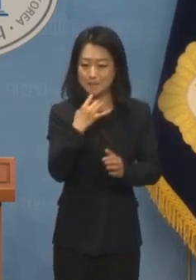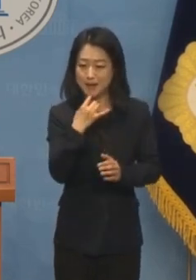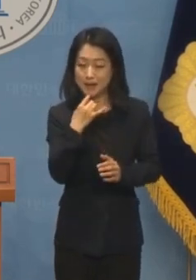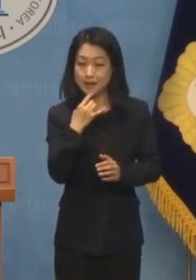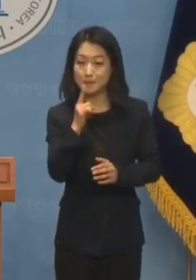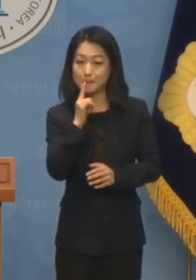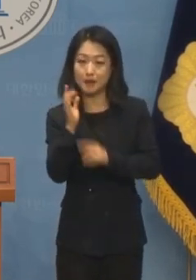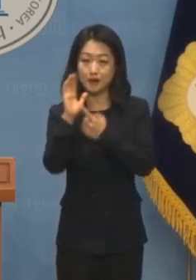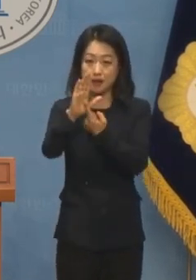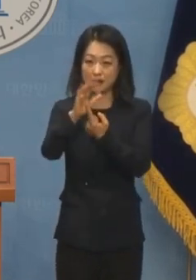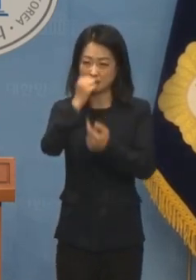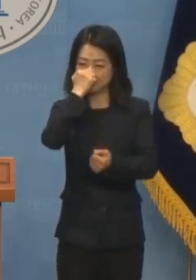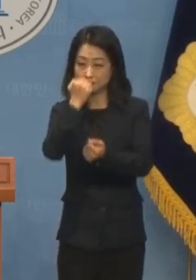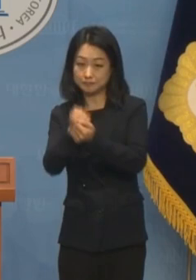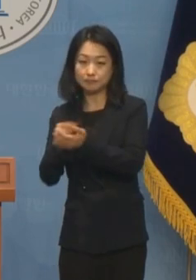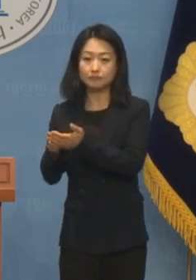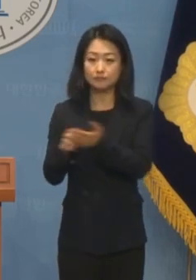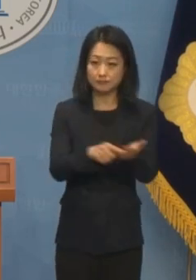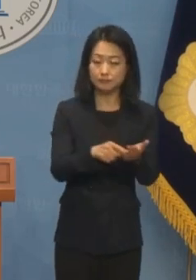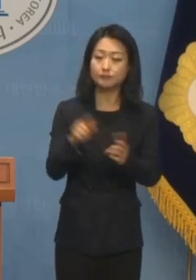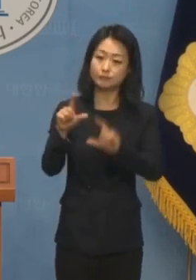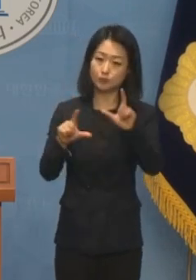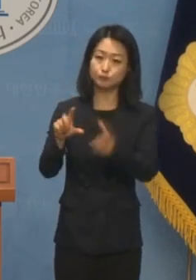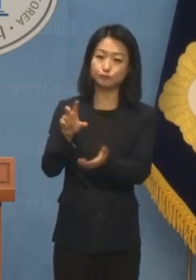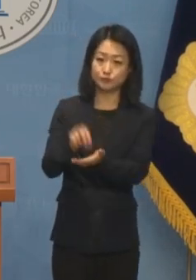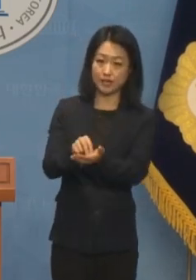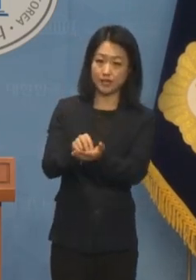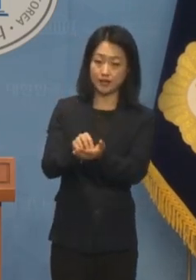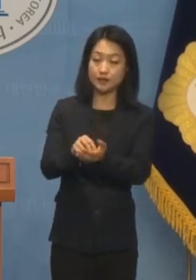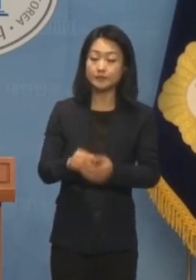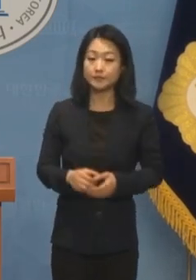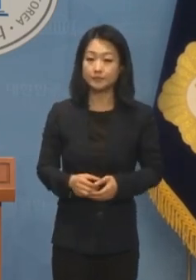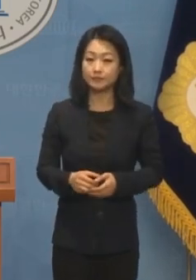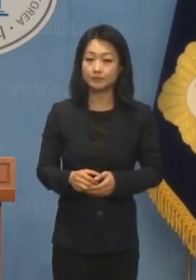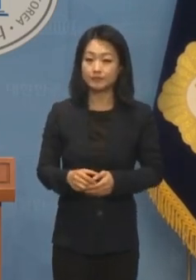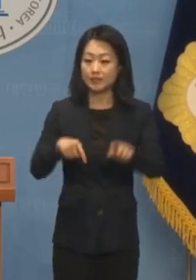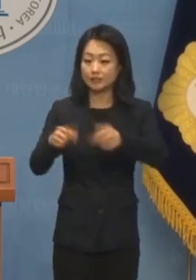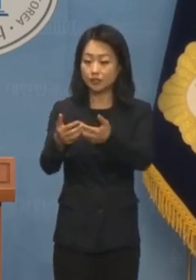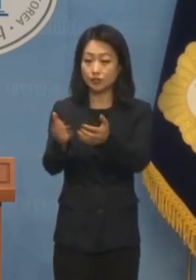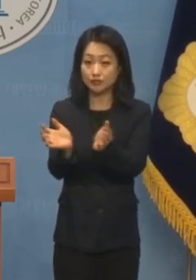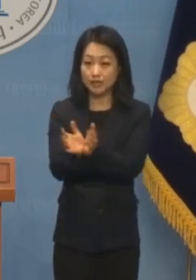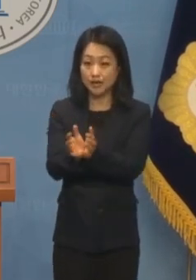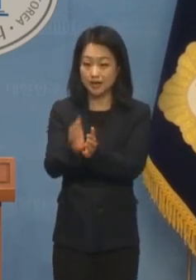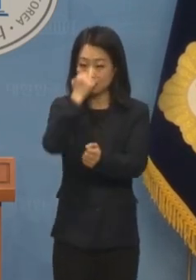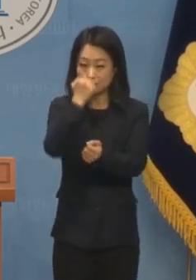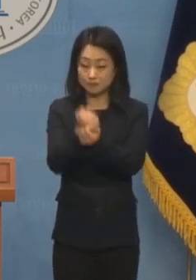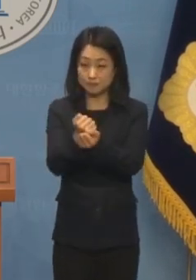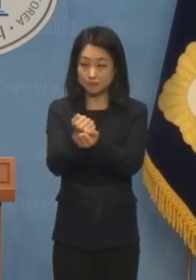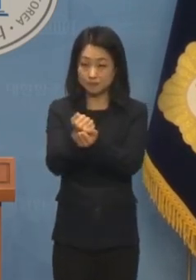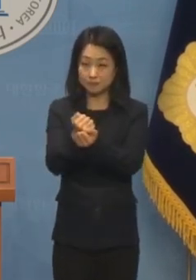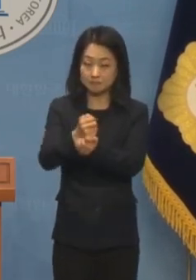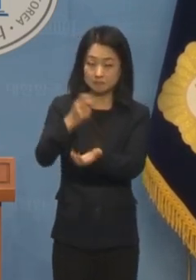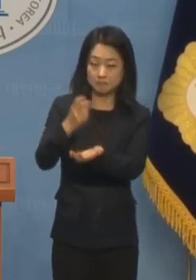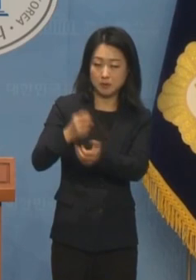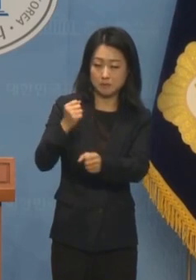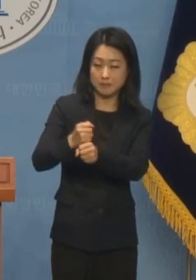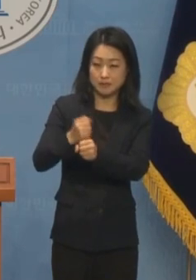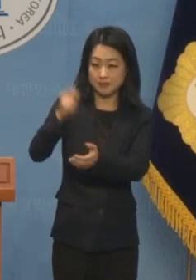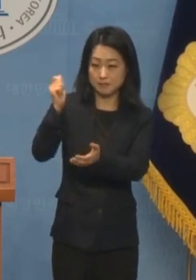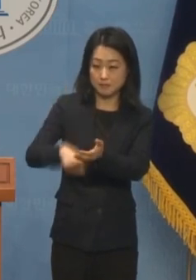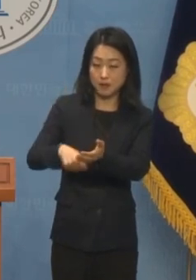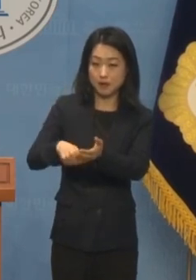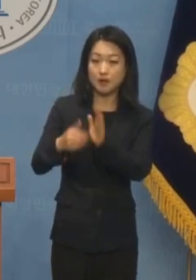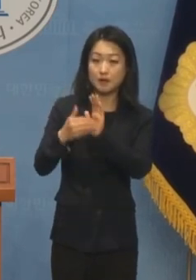있습니다 특정정당에 입법 독주를 견제하기 위해 국회의장과 법사위원장의